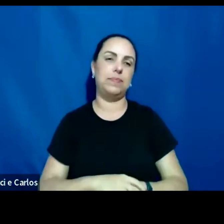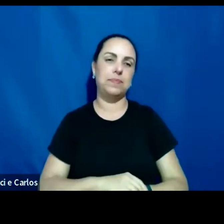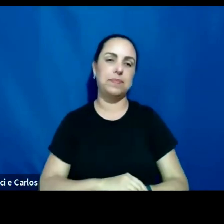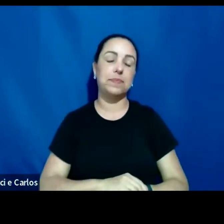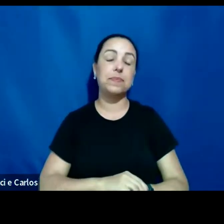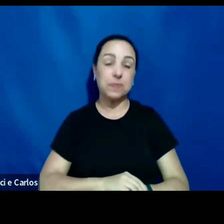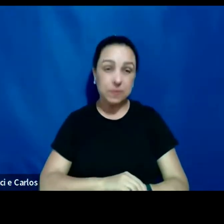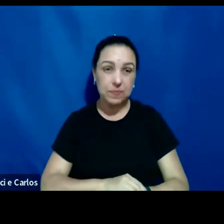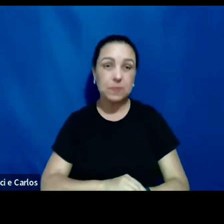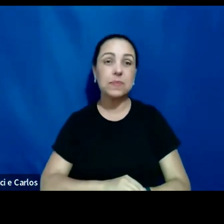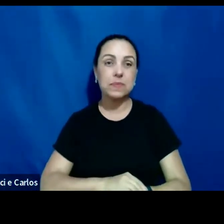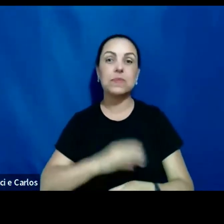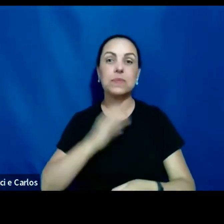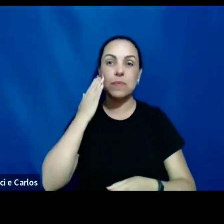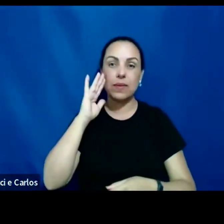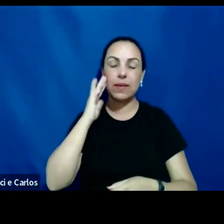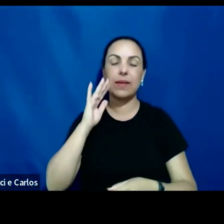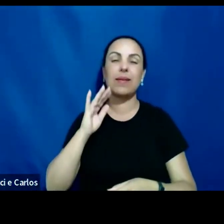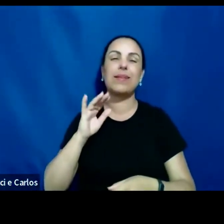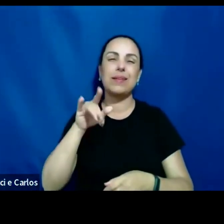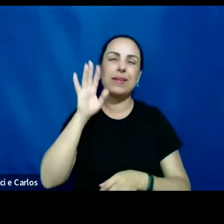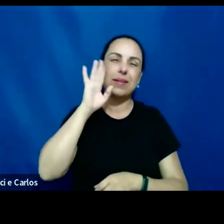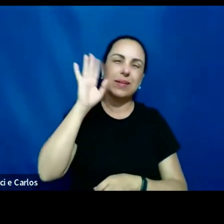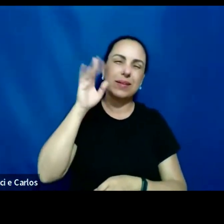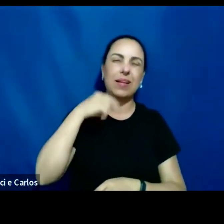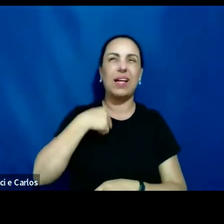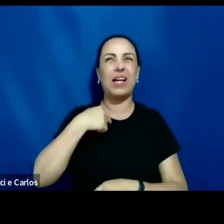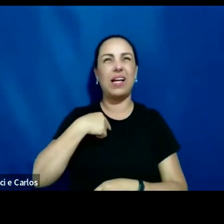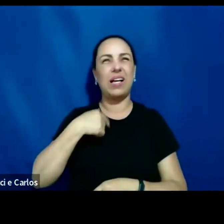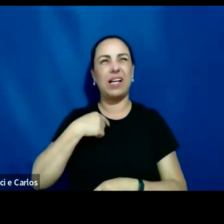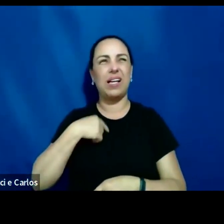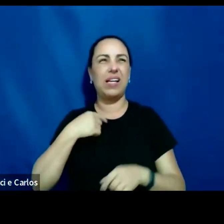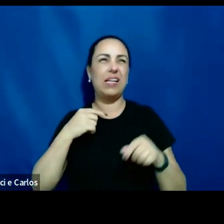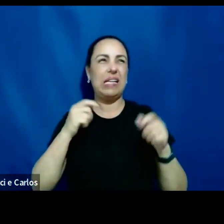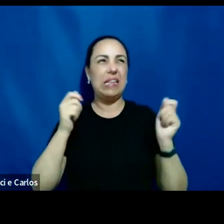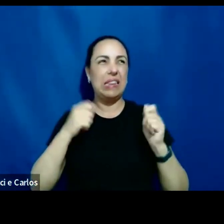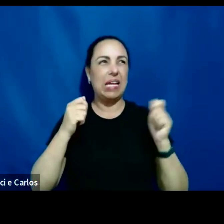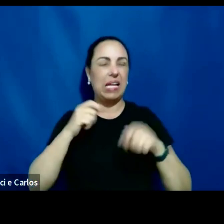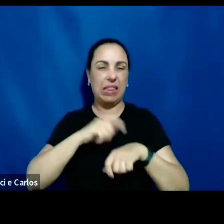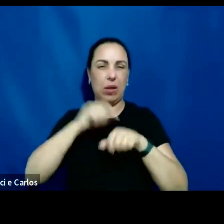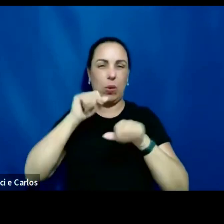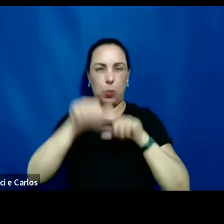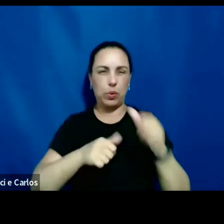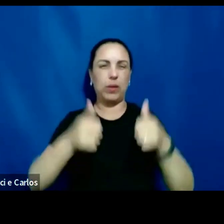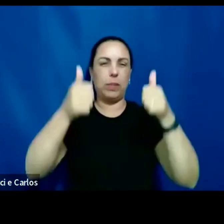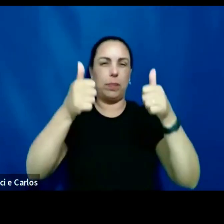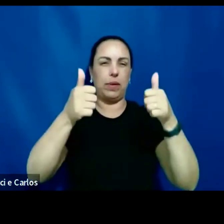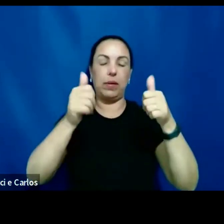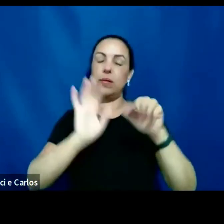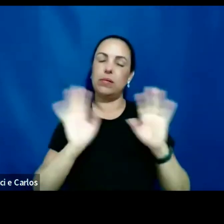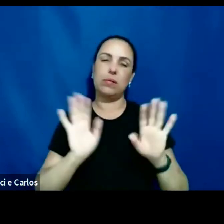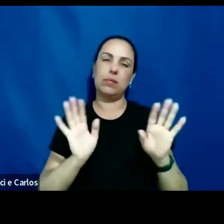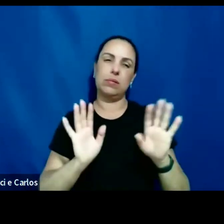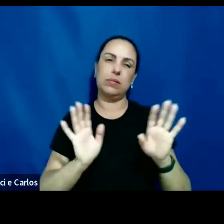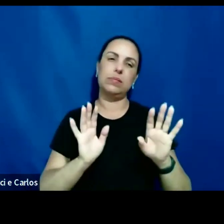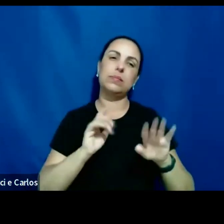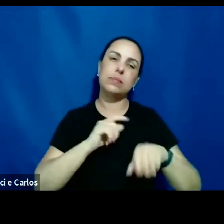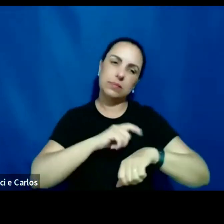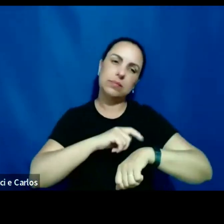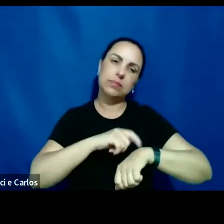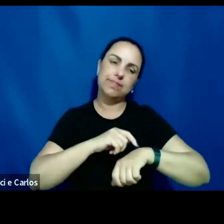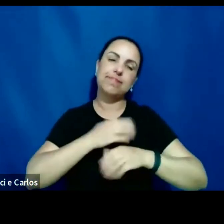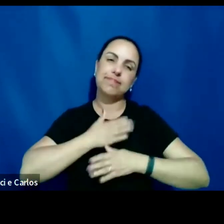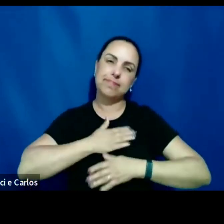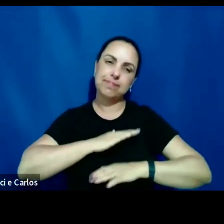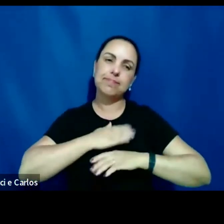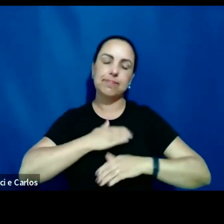castigo e não existe milagre. Não existe presente. Ai, aquela